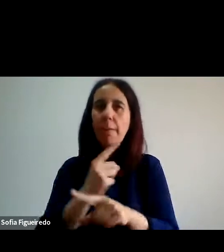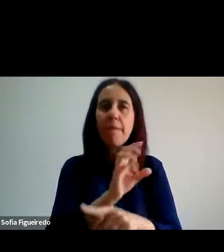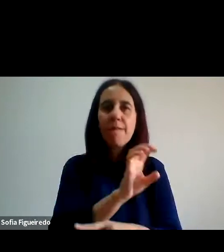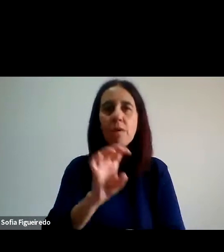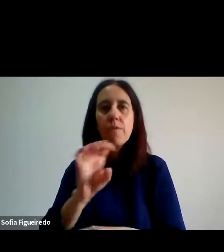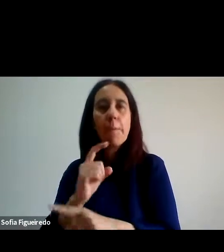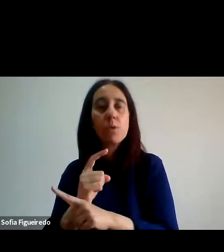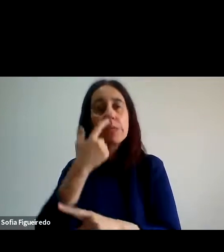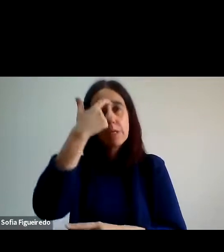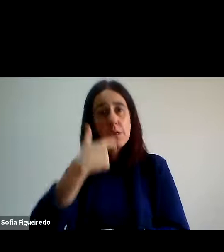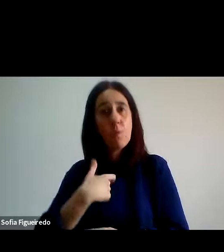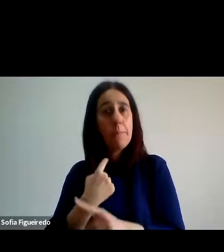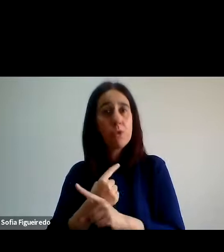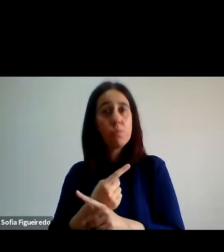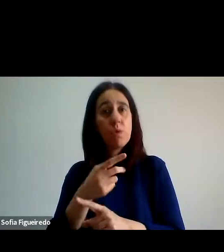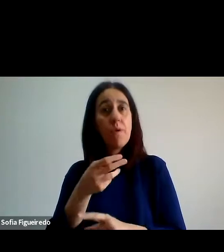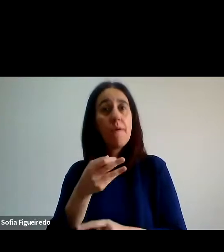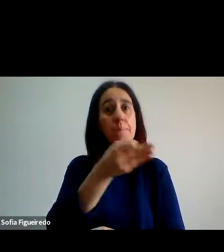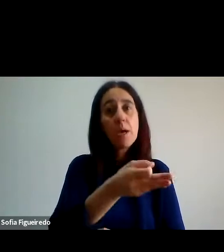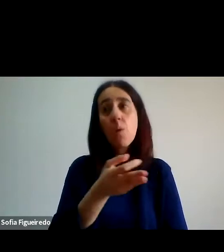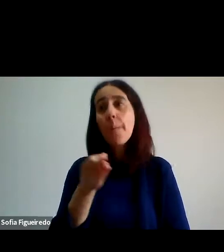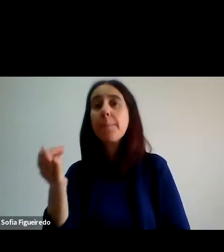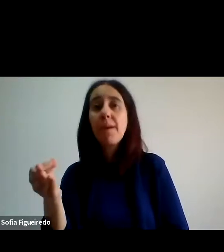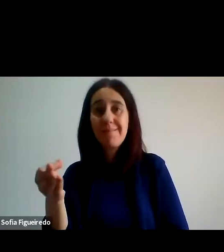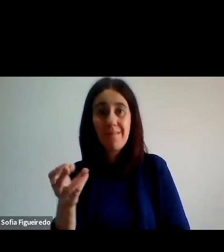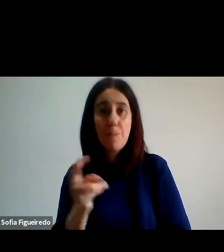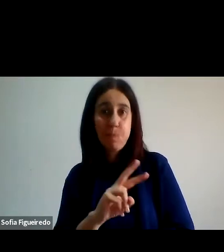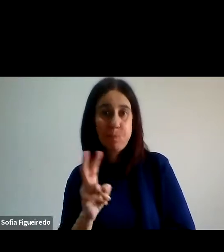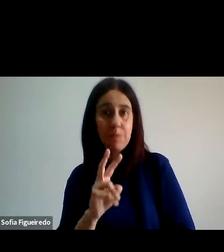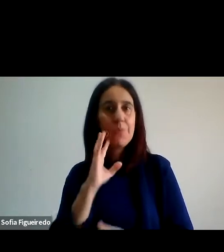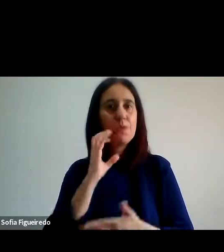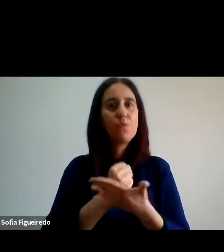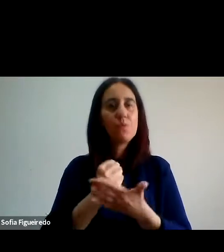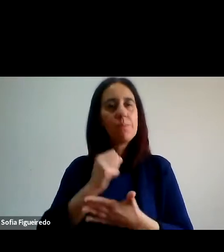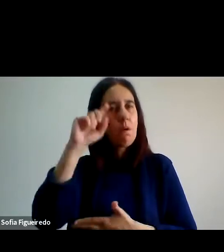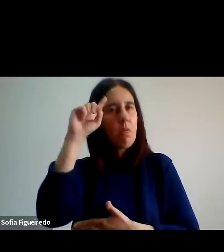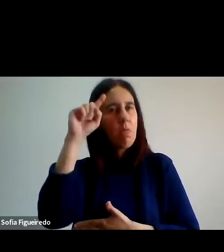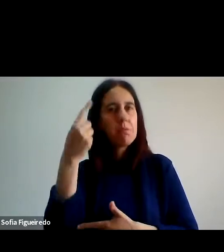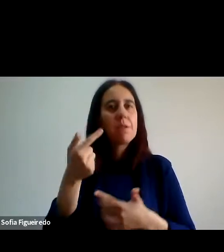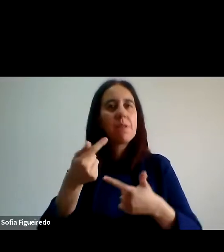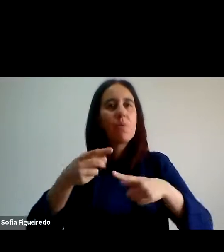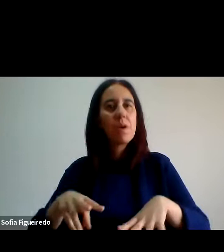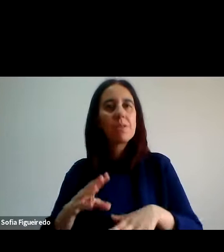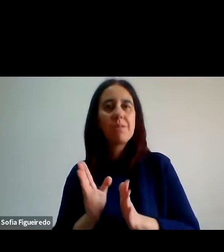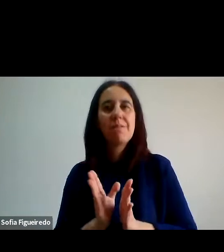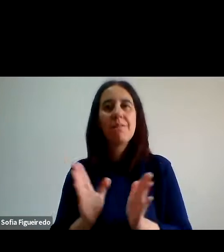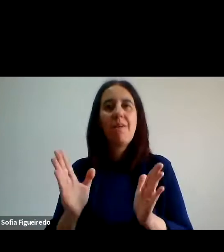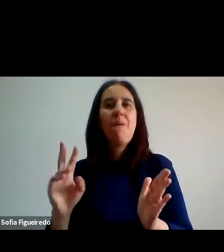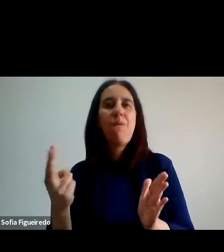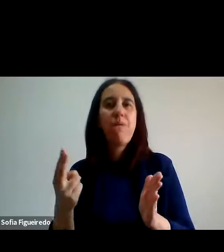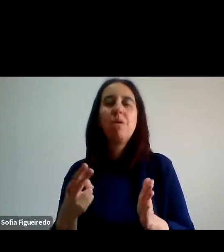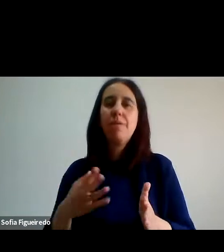cidadão é o mesmo cidadão que vai a um sítio e que vai a outro, tal como os funcionários têm que dominar a linguagem dos dois canais cada vez